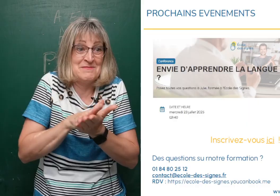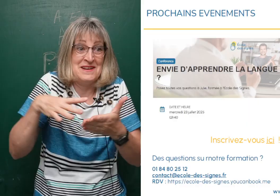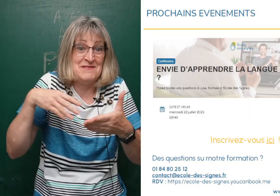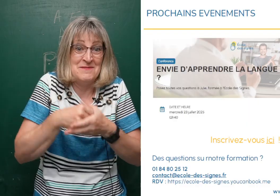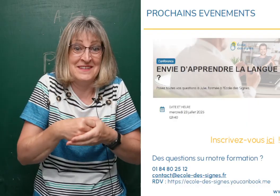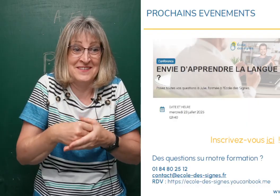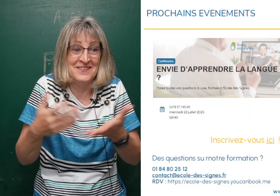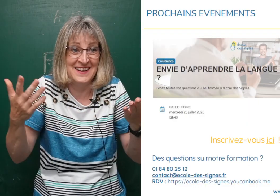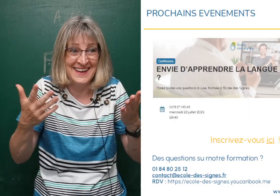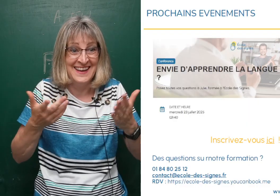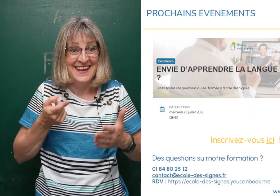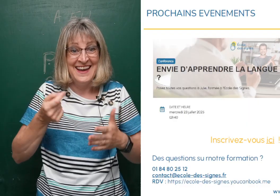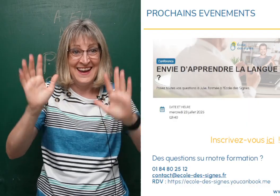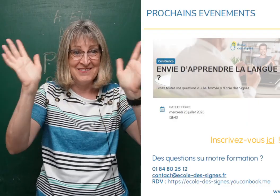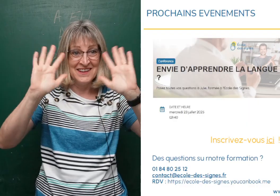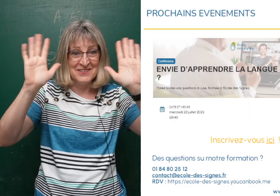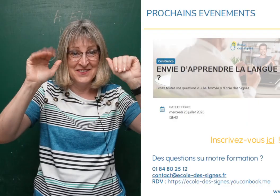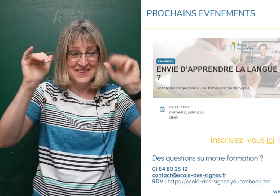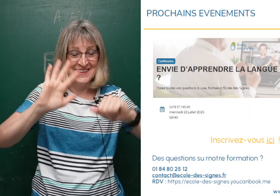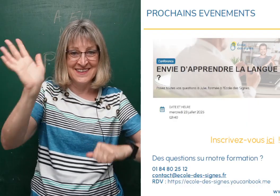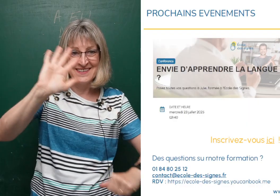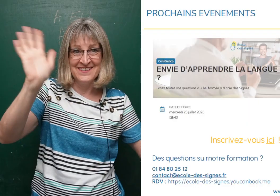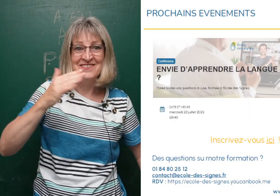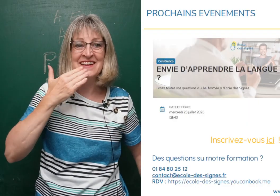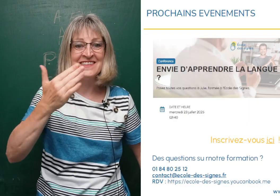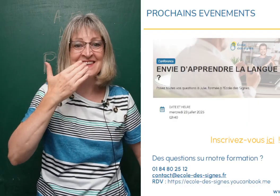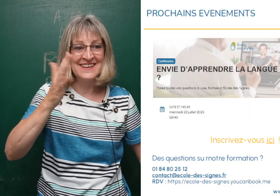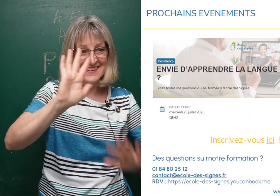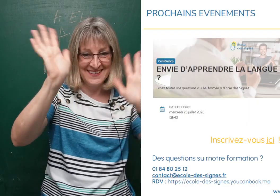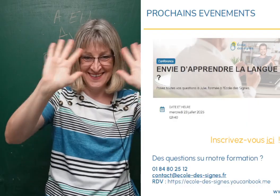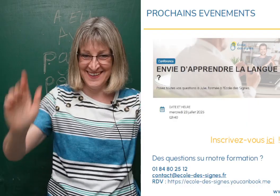pour la formation. Au revoir tout le monde. Ciao, ciao. Merci.